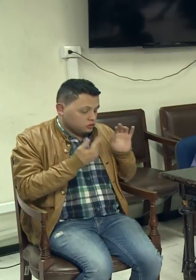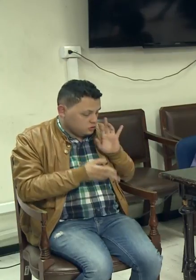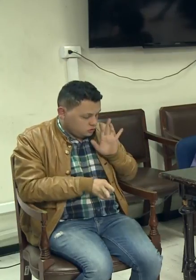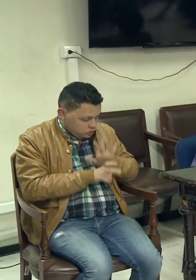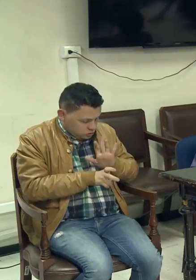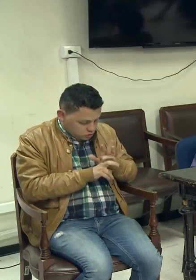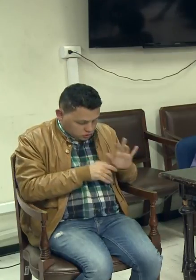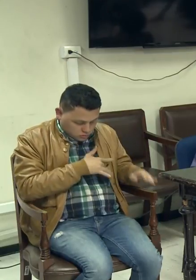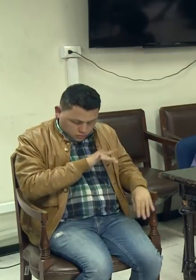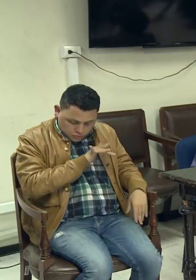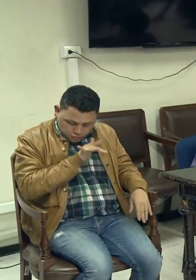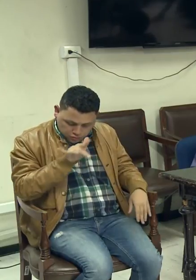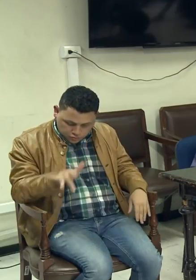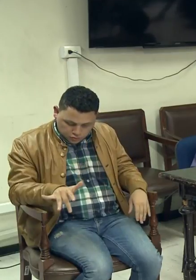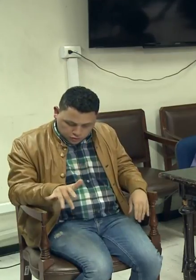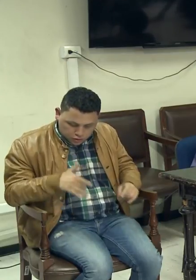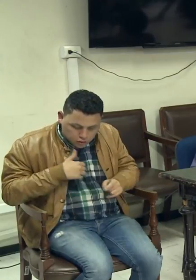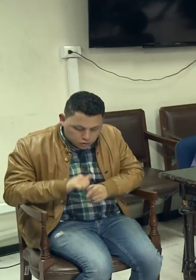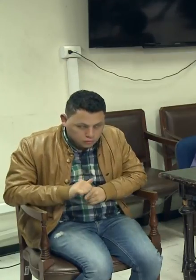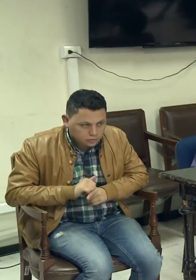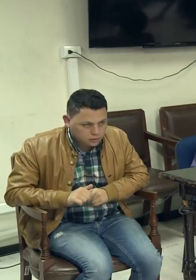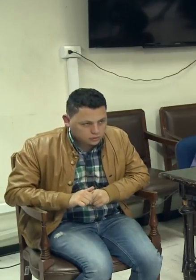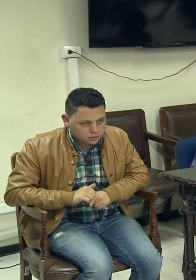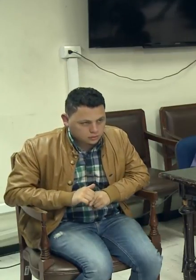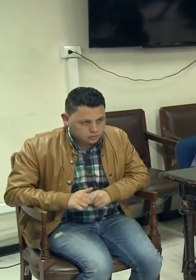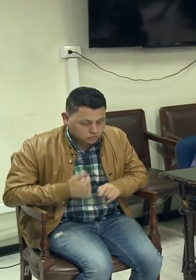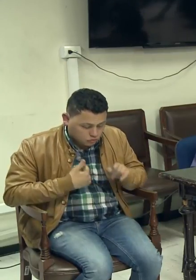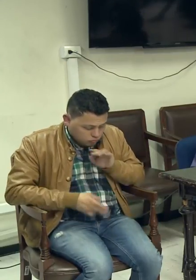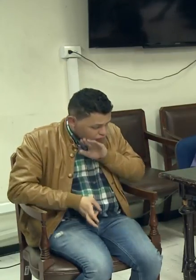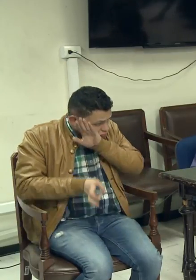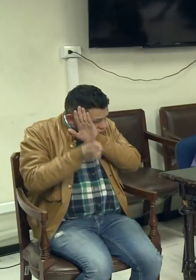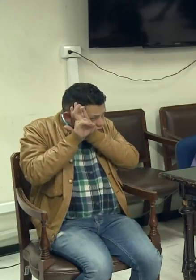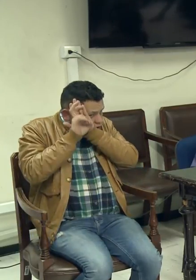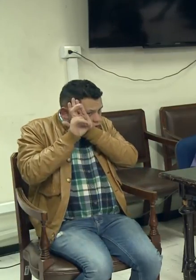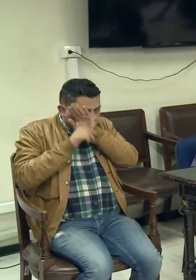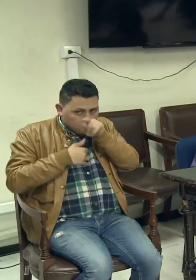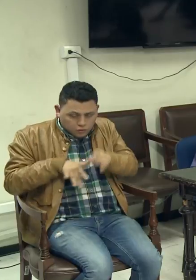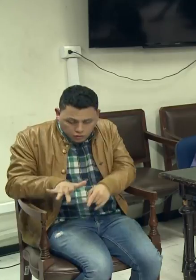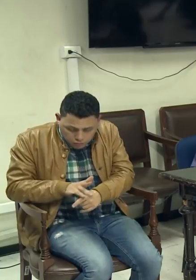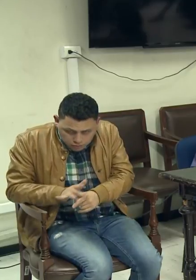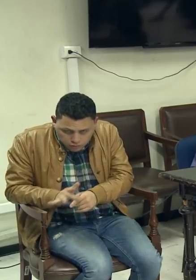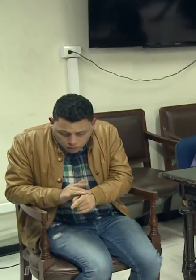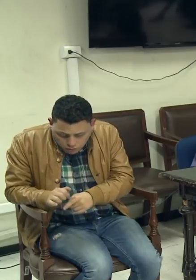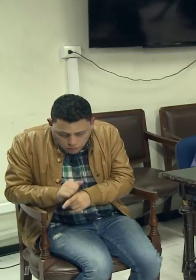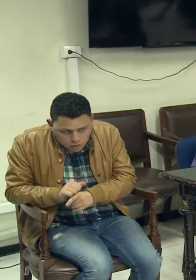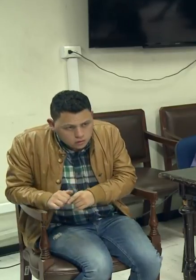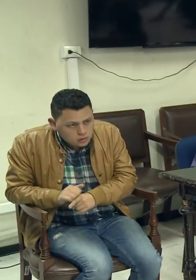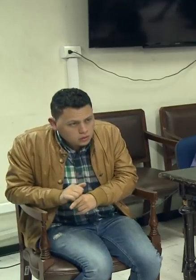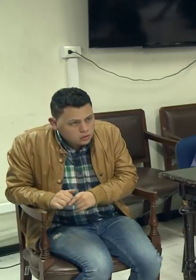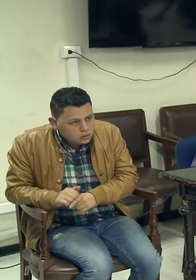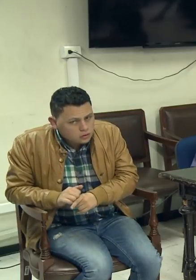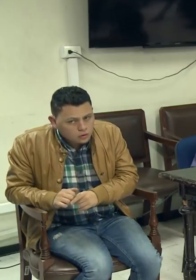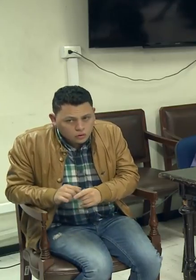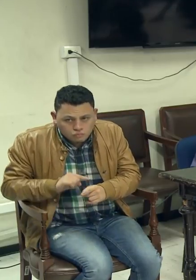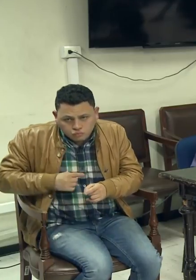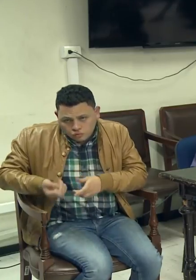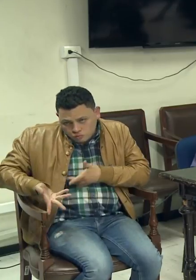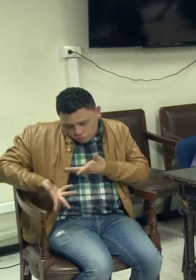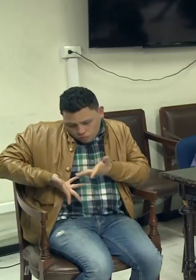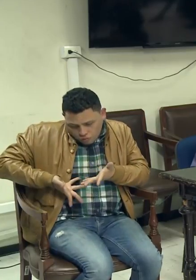al espacio hace práctica. Somos también, no somos uno el